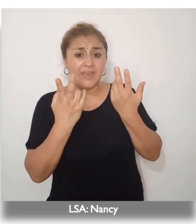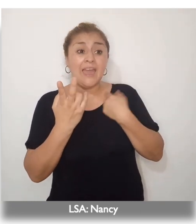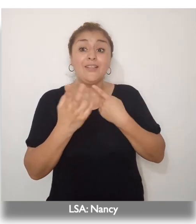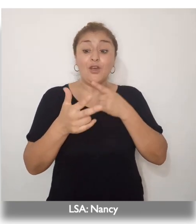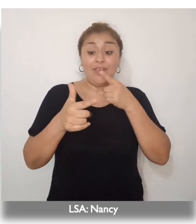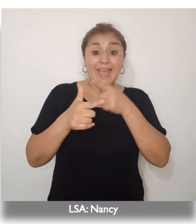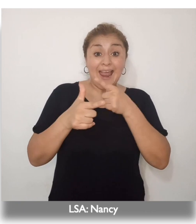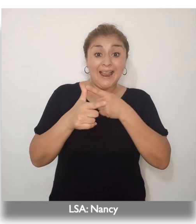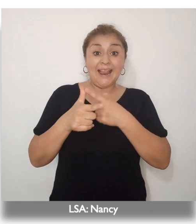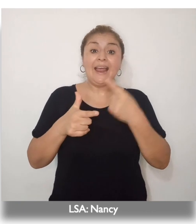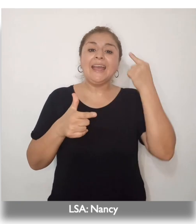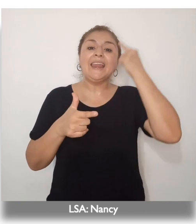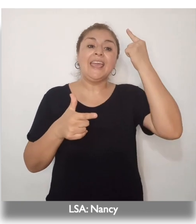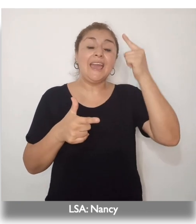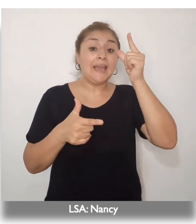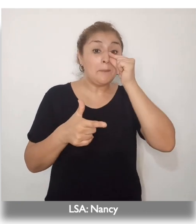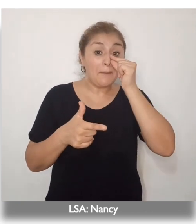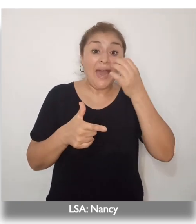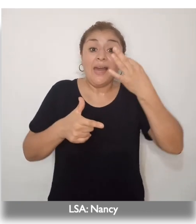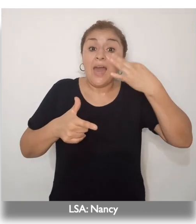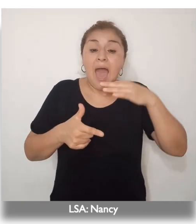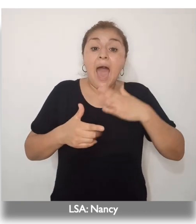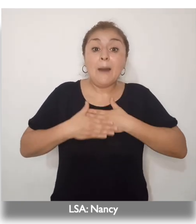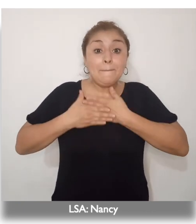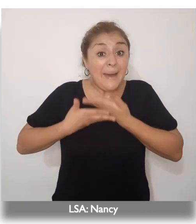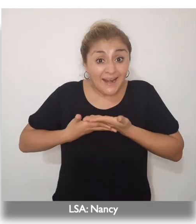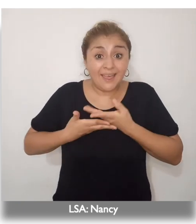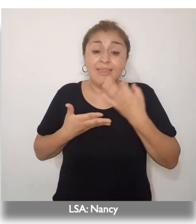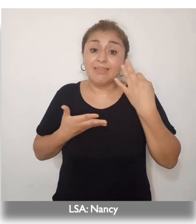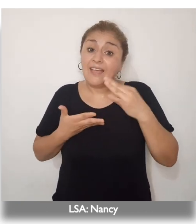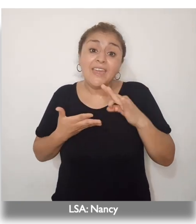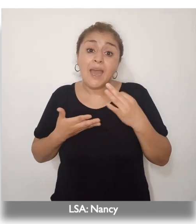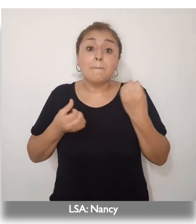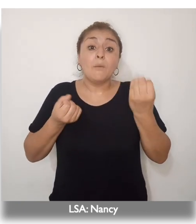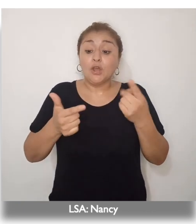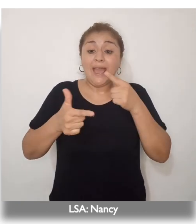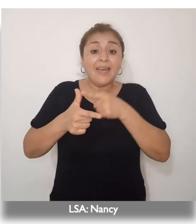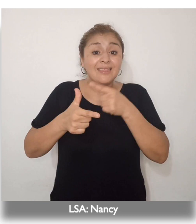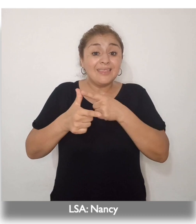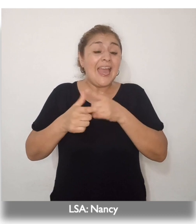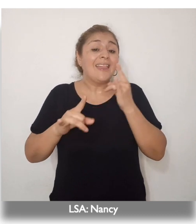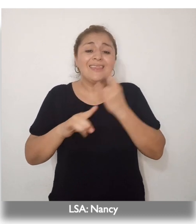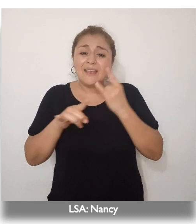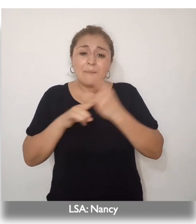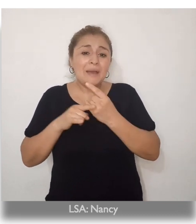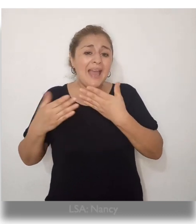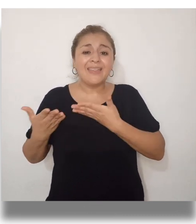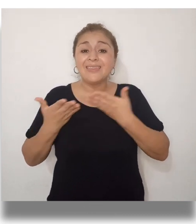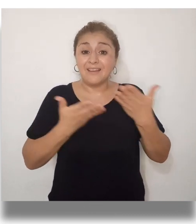él creía que su padre debía amarlo por lo que él hacía